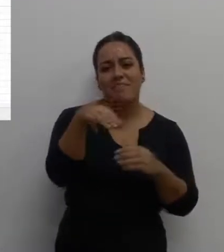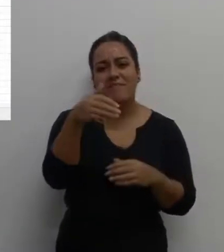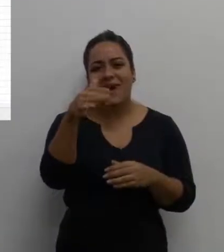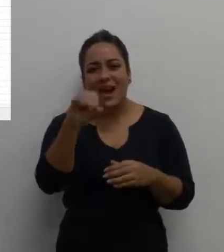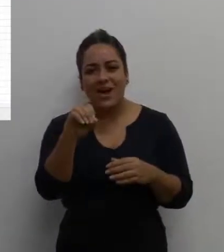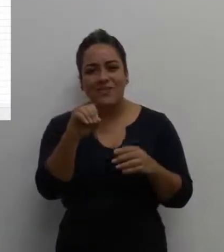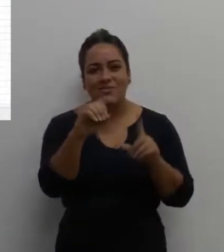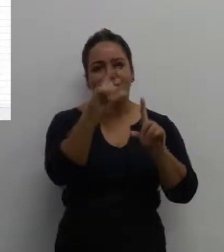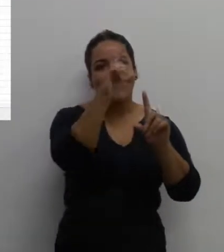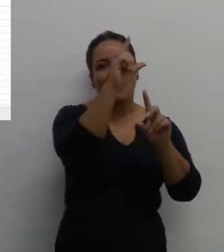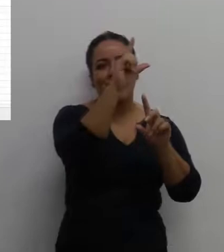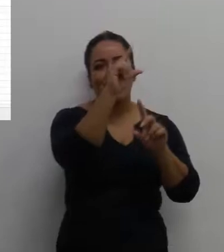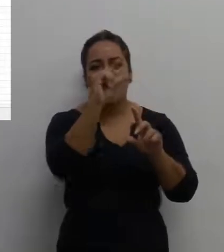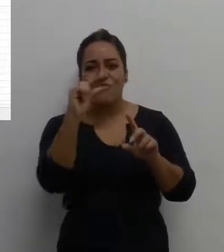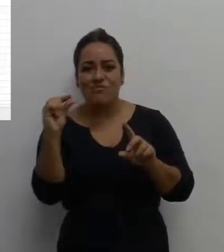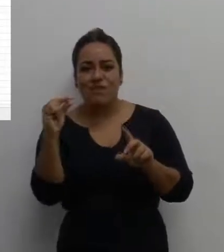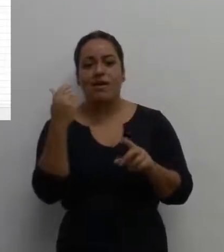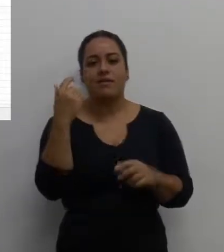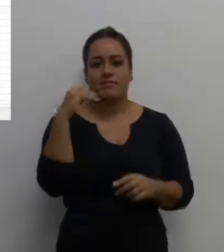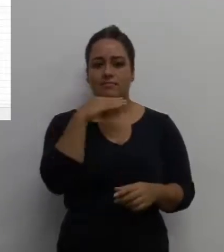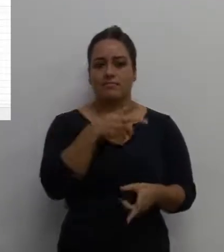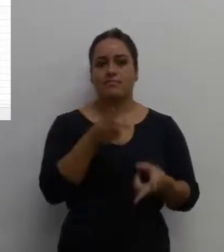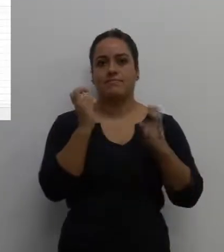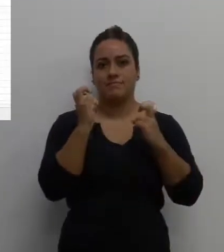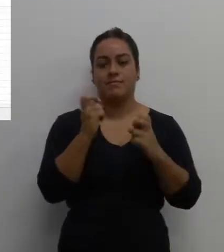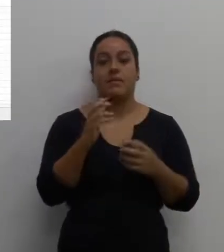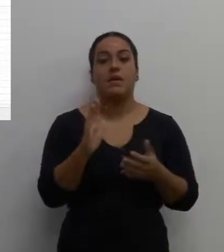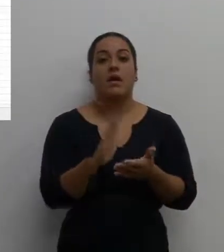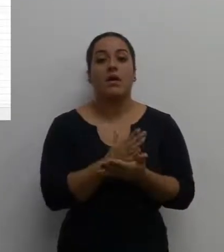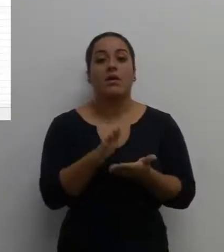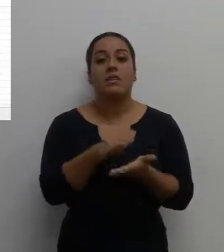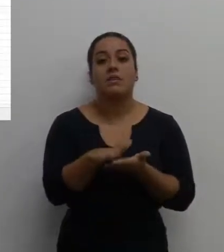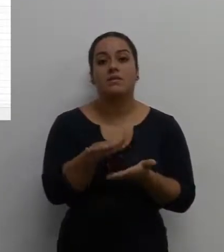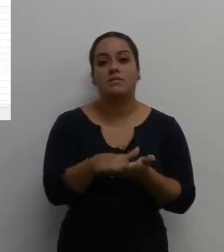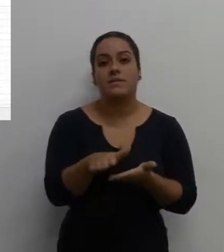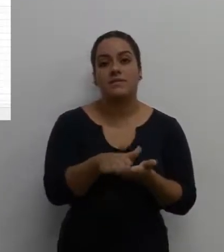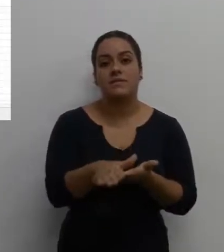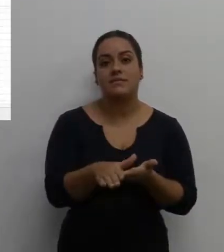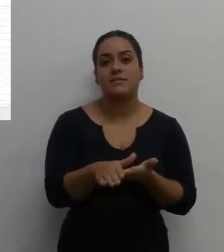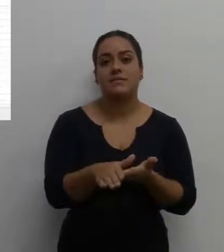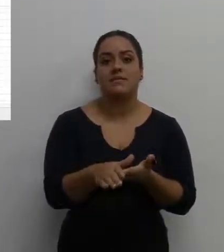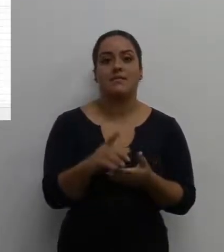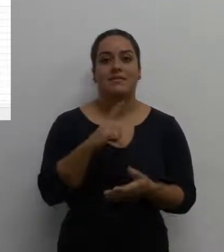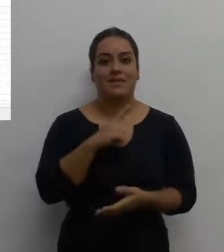2015 até março de 2015, ela caiu. Tem algumas despesas que são